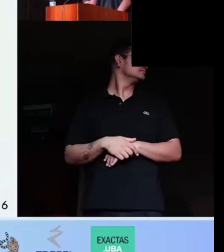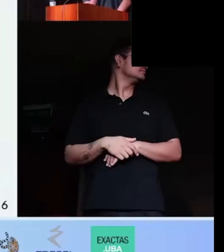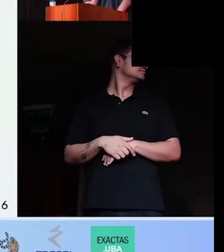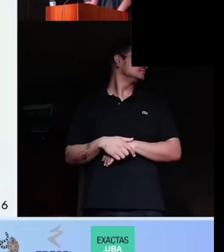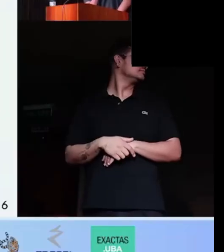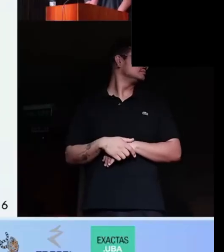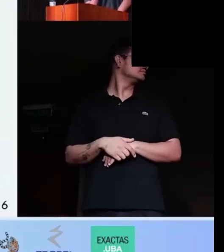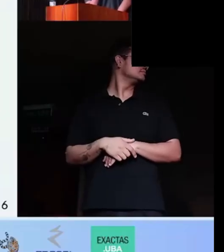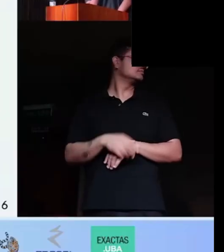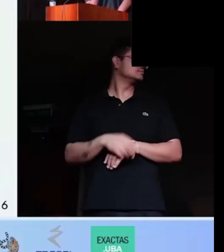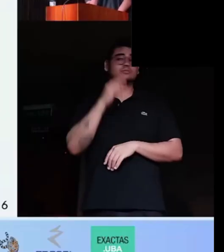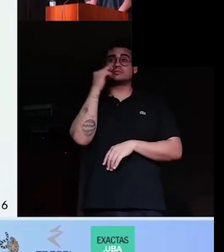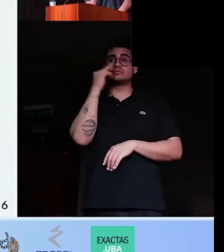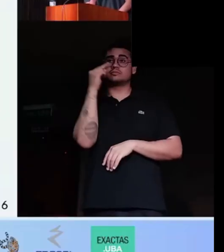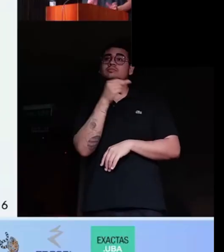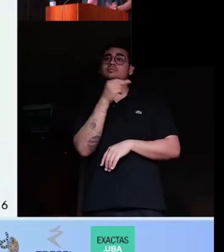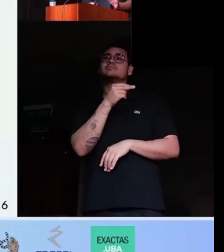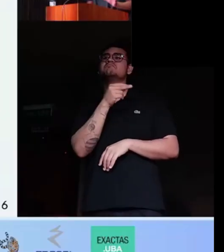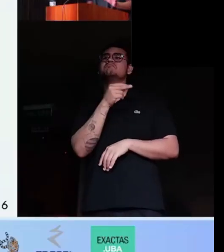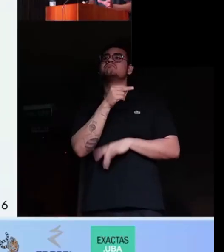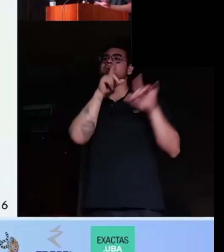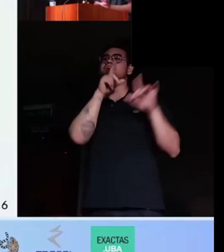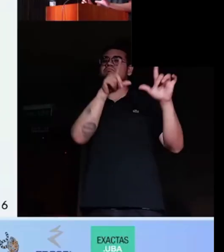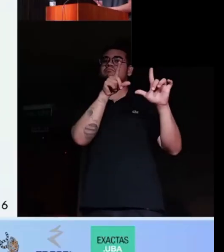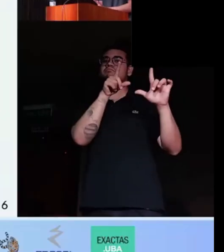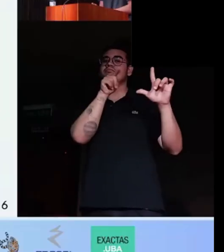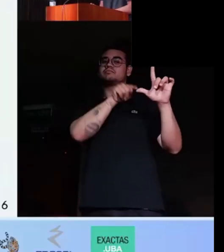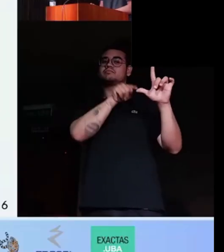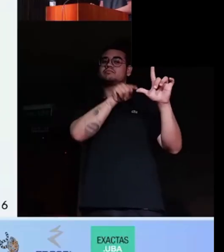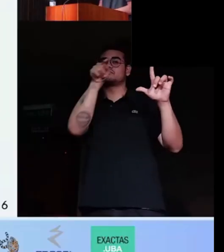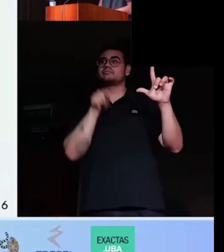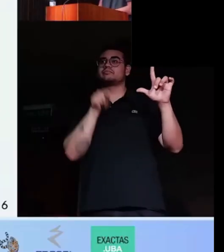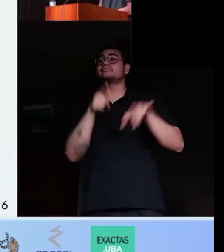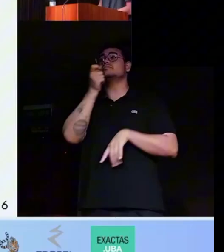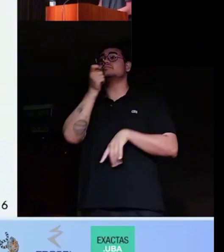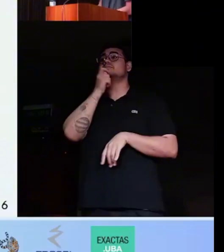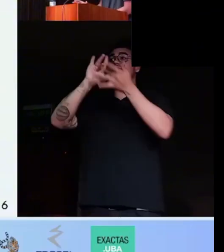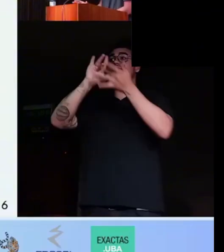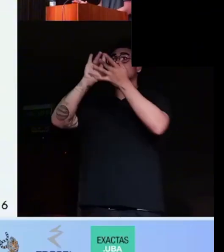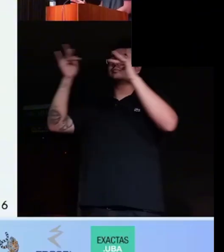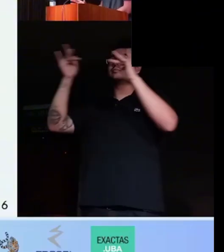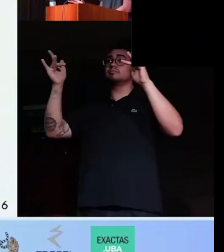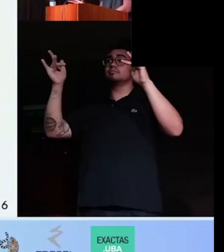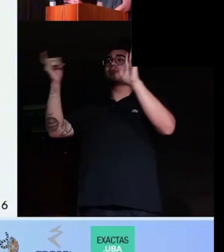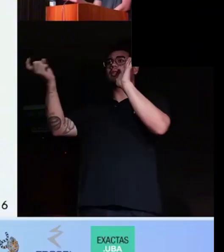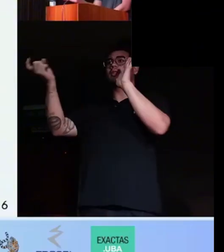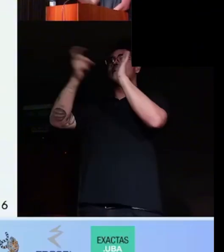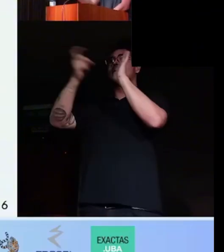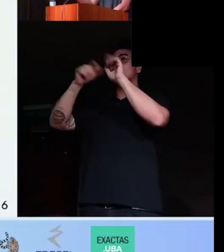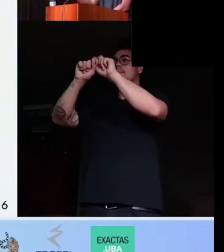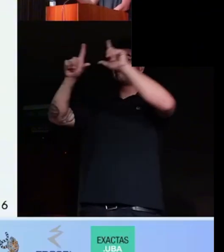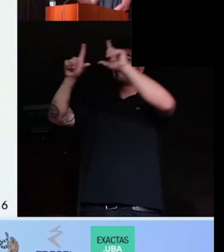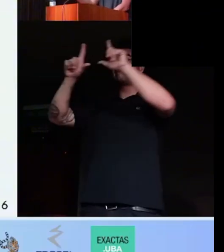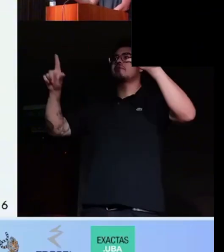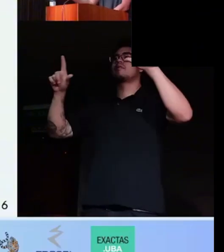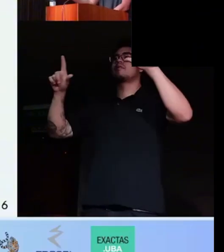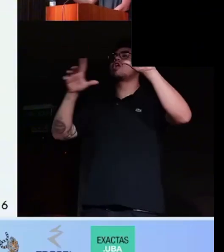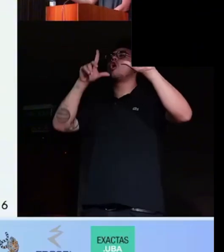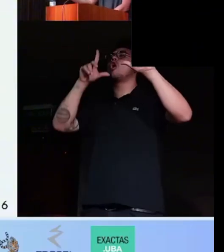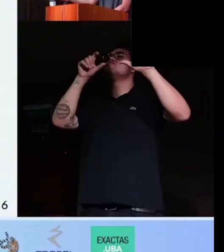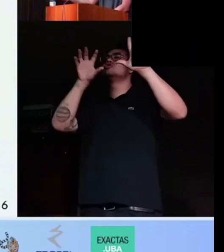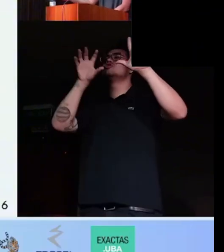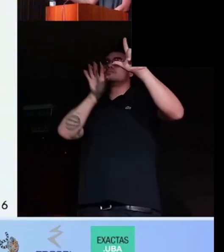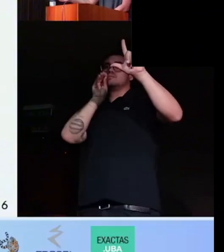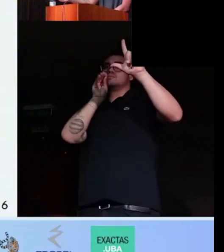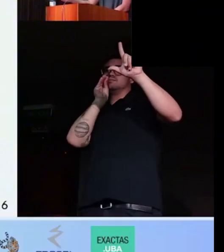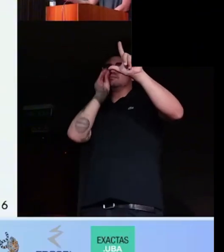viendo. La idea es que uno abre la aplicación y puede colocarle imágenes ya grabadas